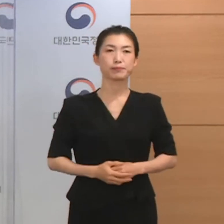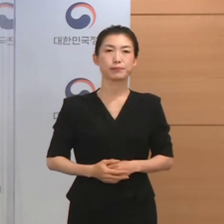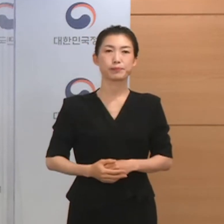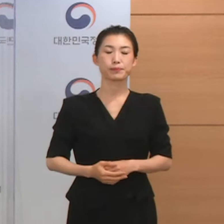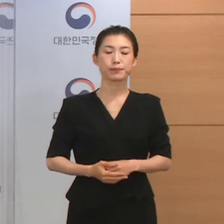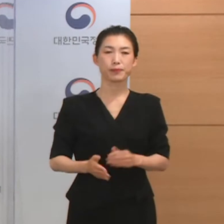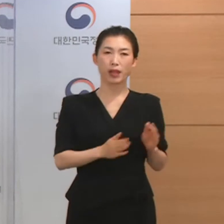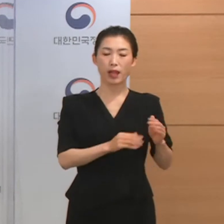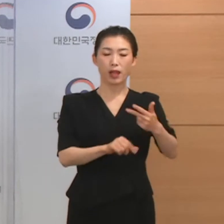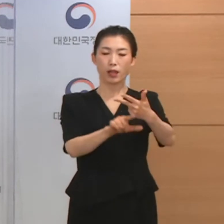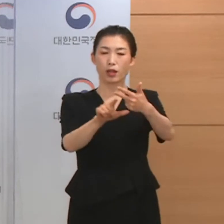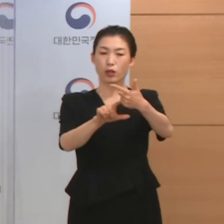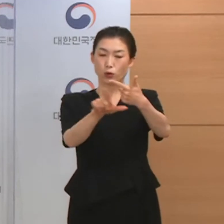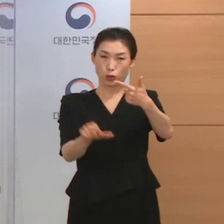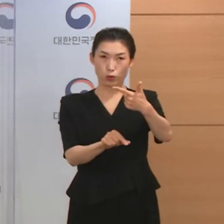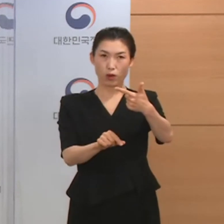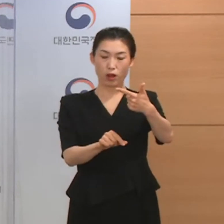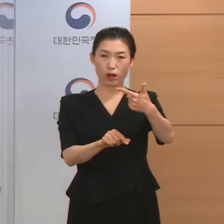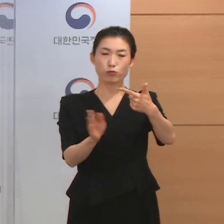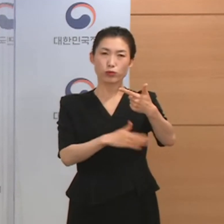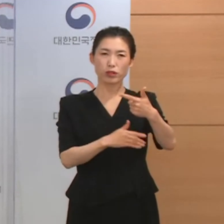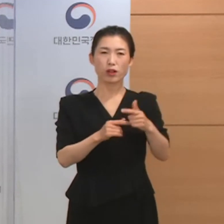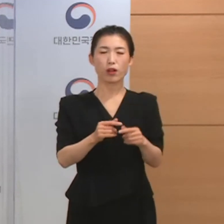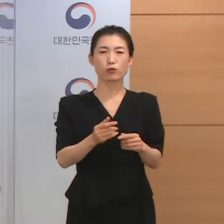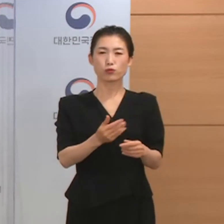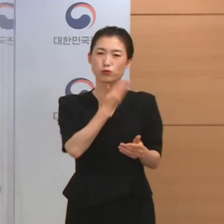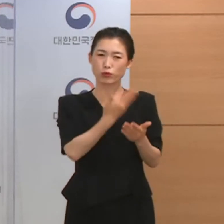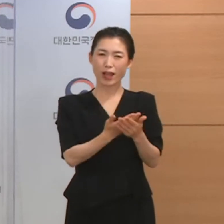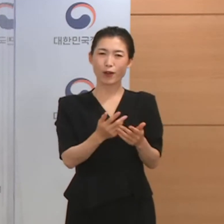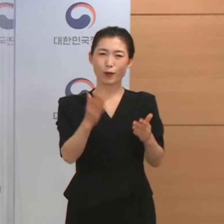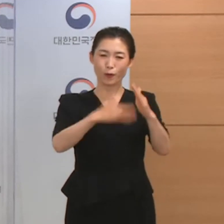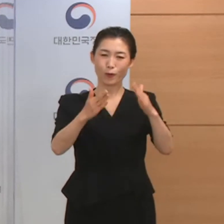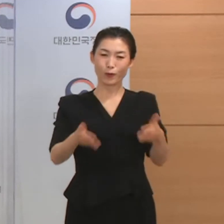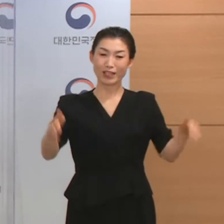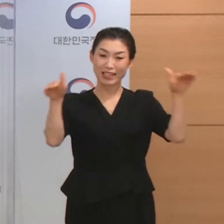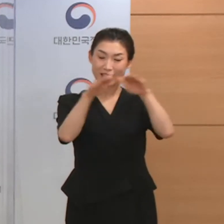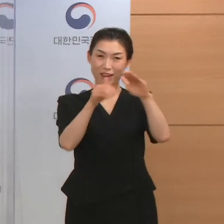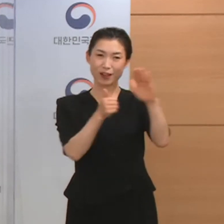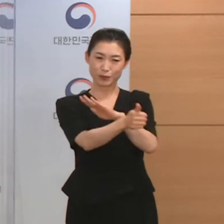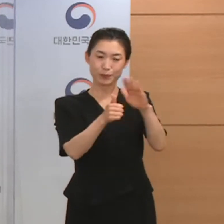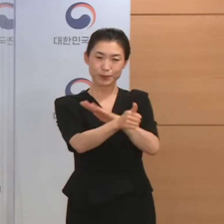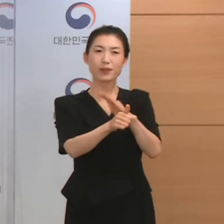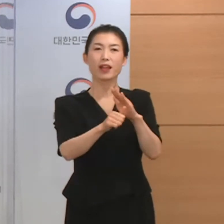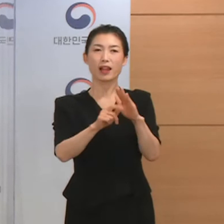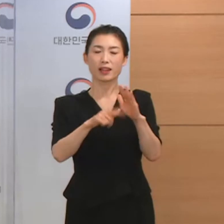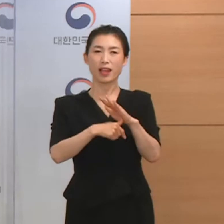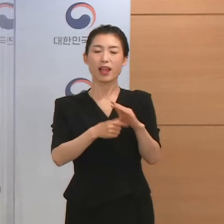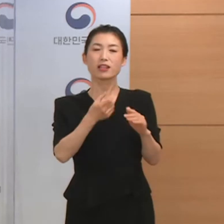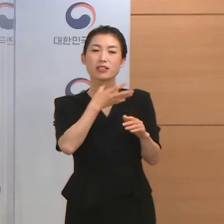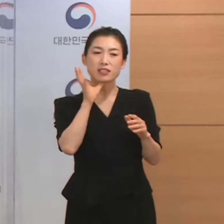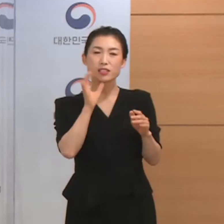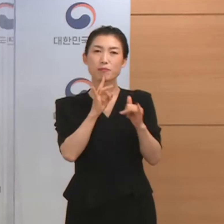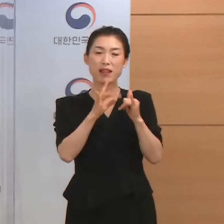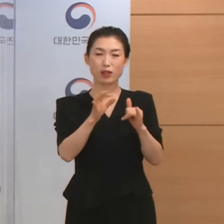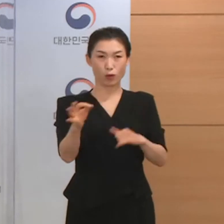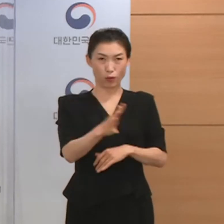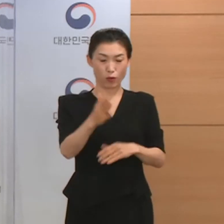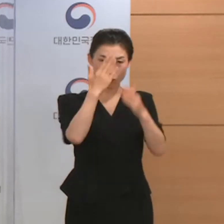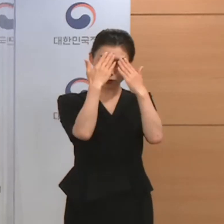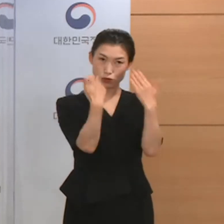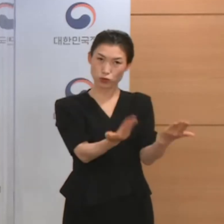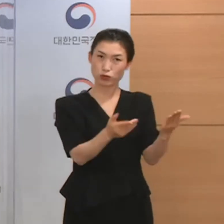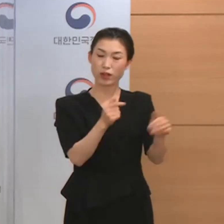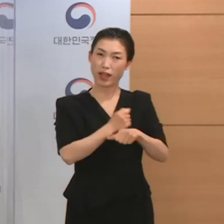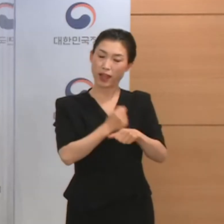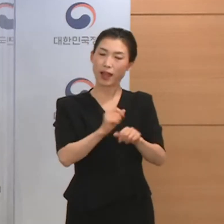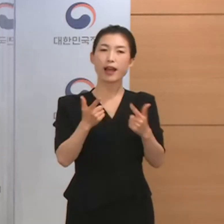주요 공공시설 입장료 할인 등 혜택은 어르신들 외에도 앞서 백신을 접종한 요양병원